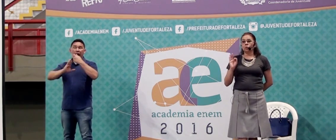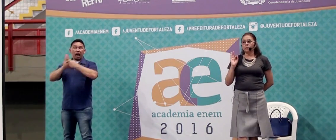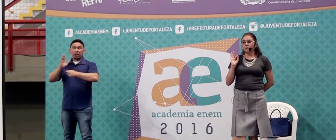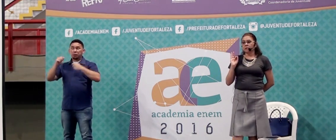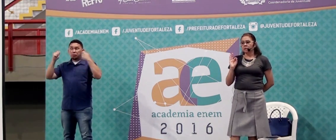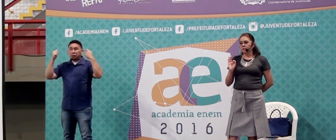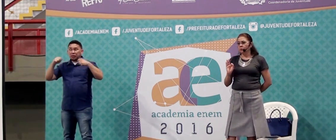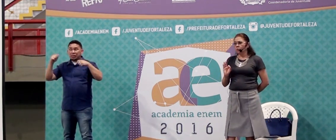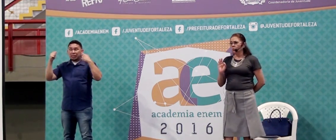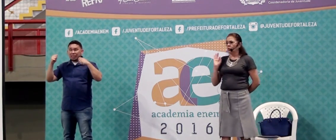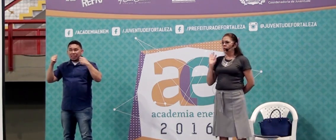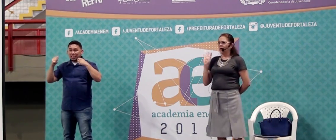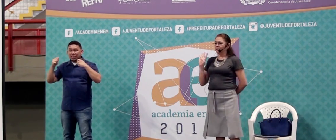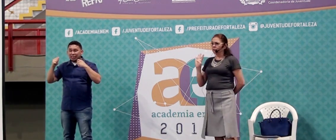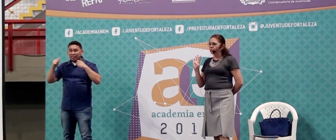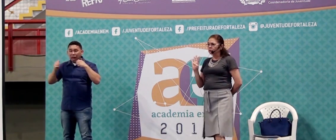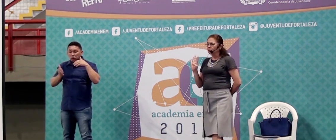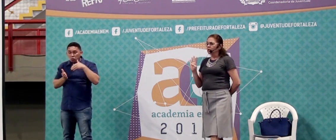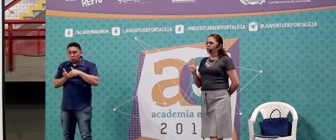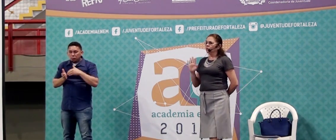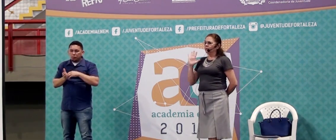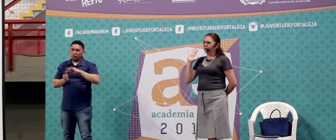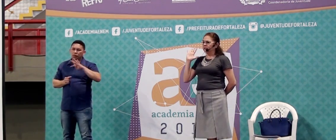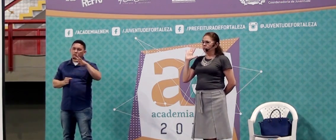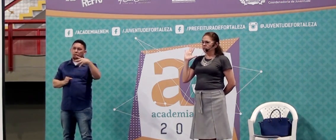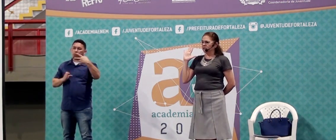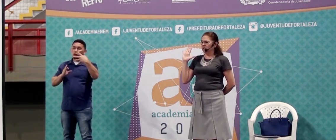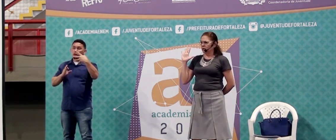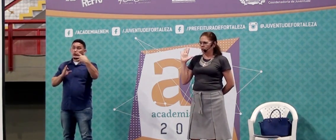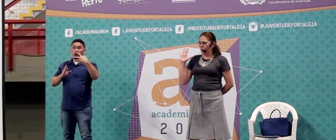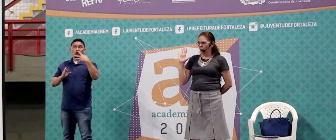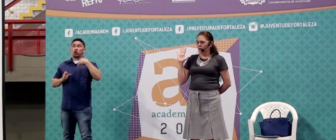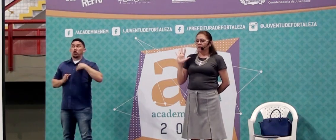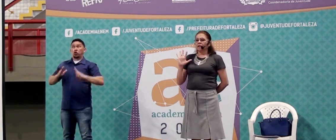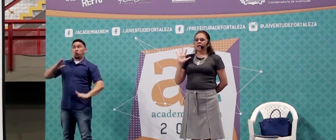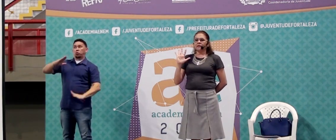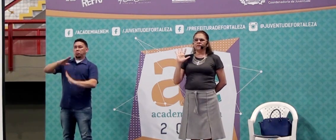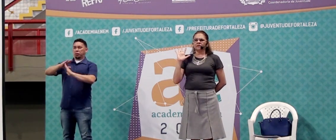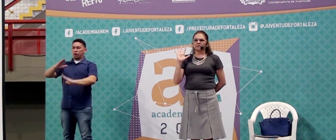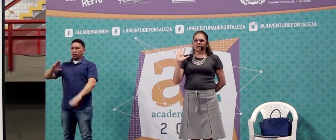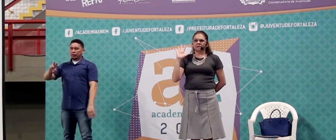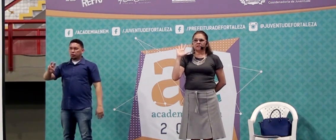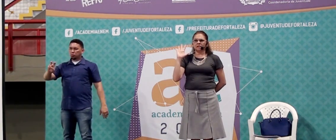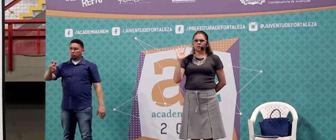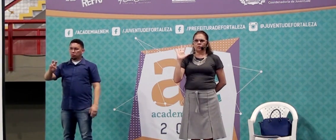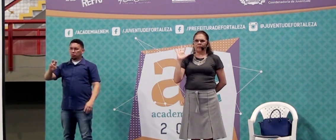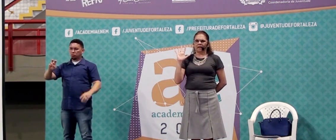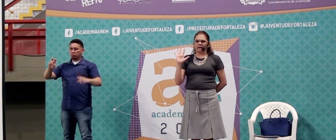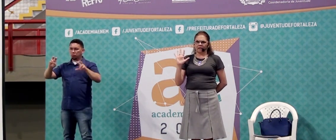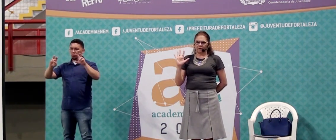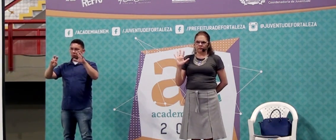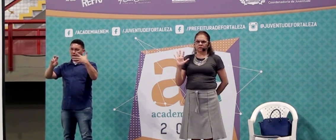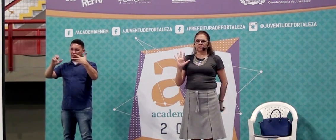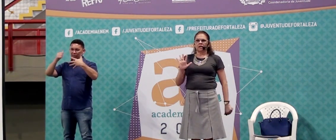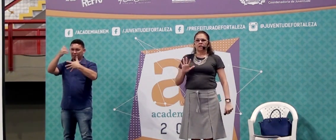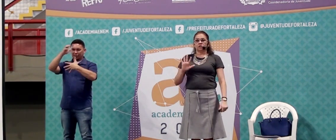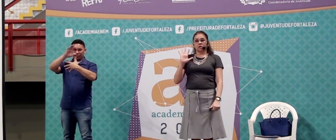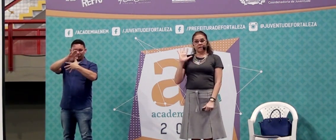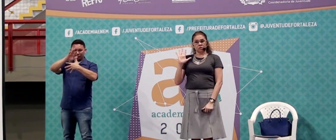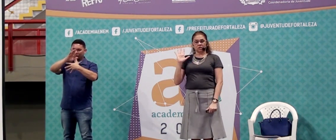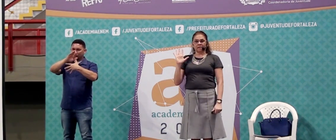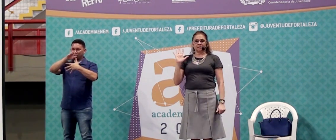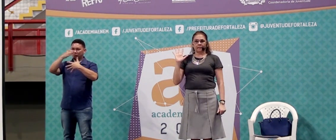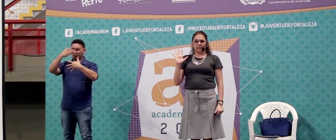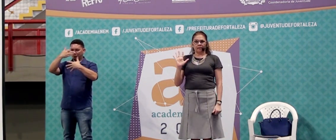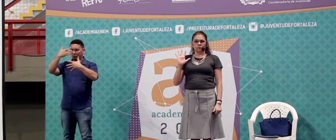ter no mínimo 4 e no máximo 5. Quem fizer 5 parágrafos